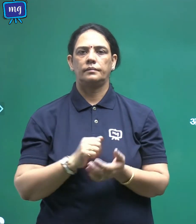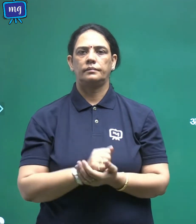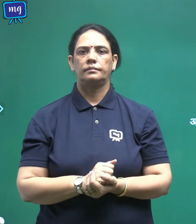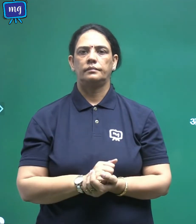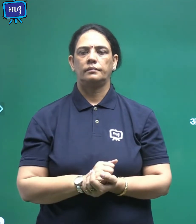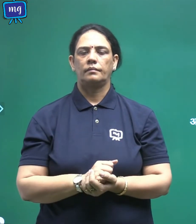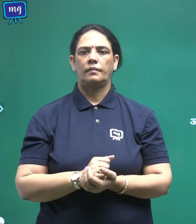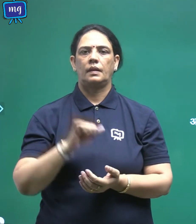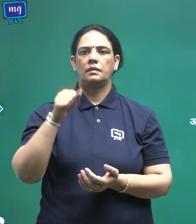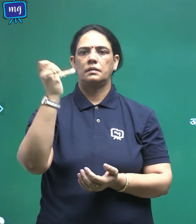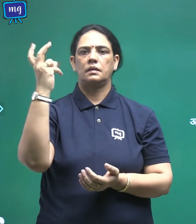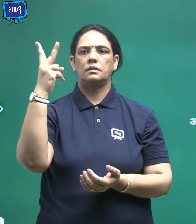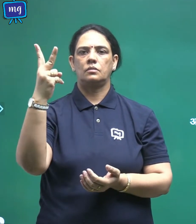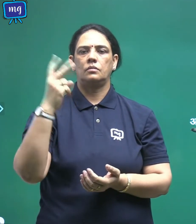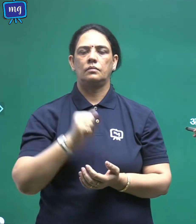62।